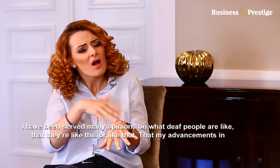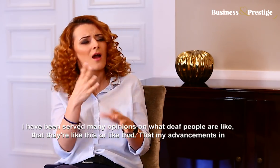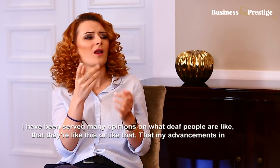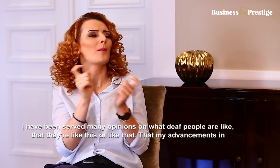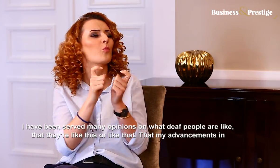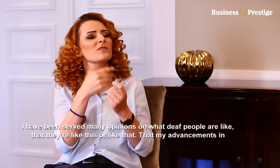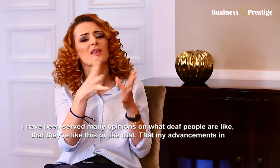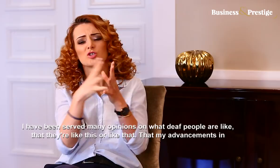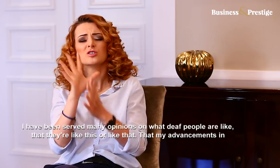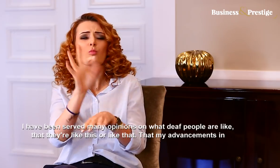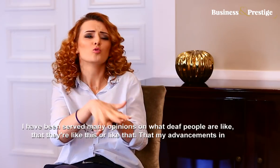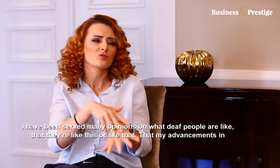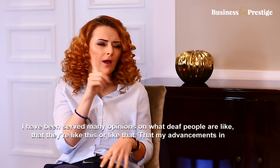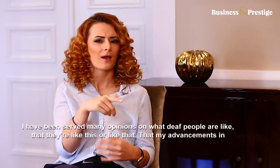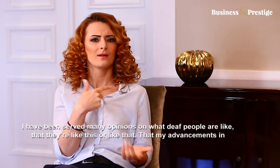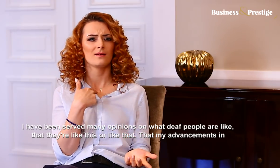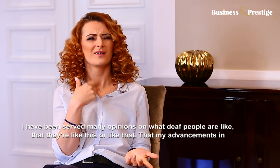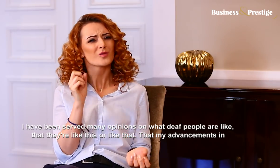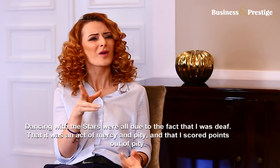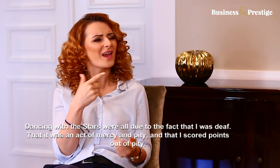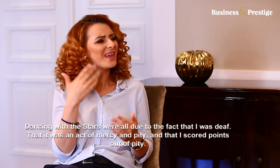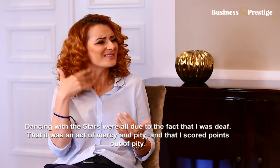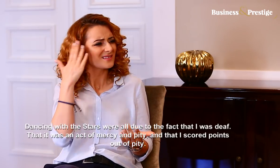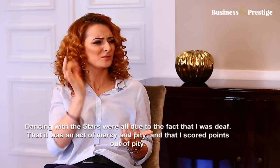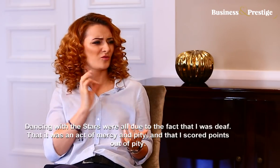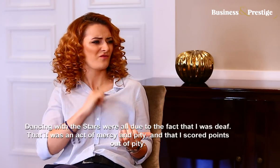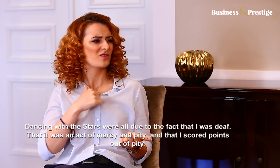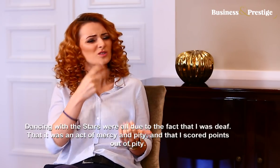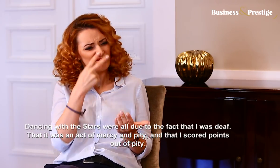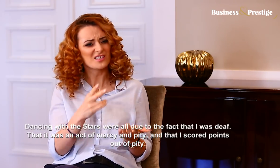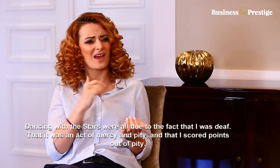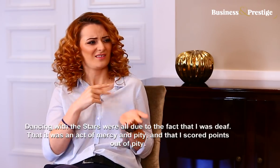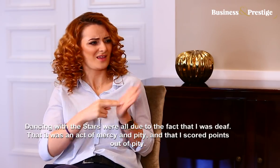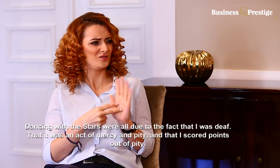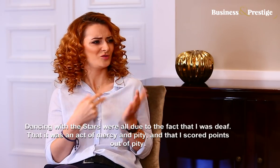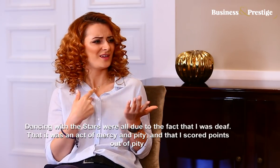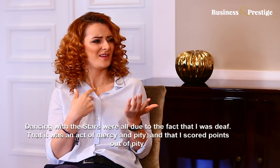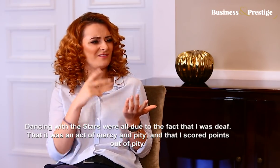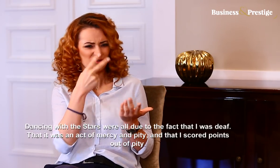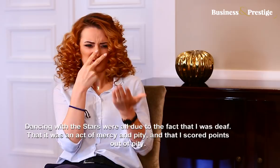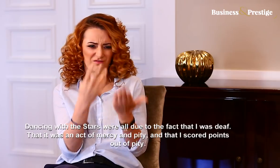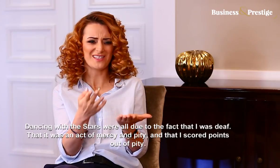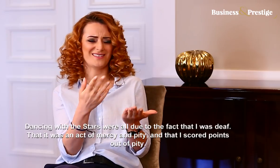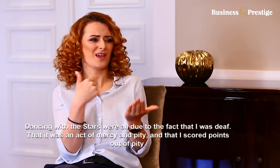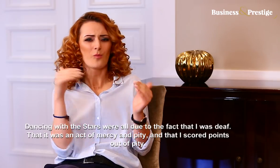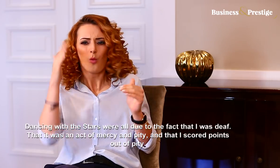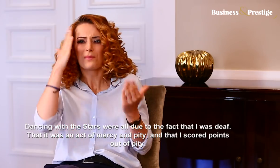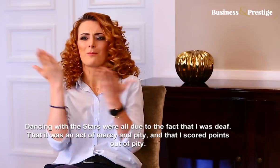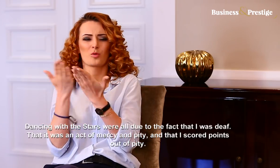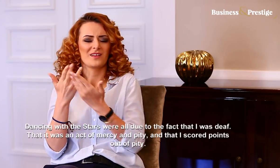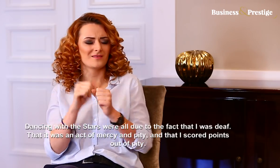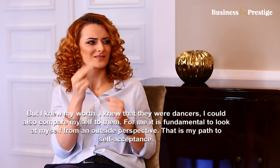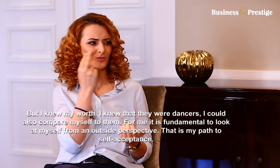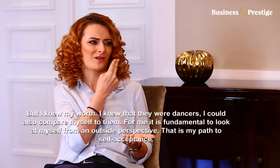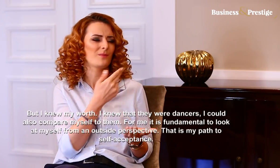tacy, że na pewno w tańcu z gadem przechodzę dalej, bo jestem głucha, więc to jest jakby litość, żal. Dostałam te punkty, bo tam z litości, ale